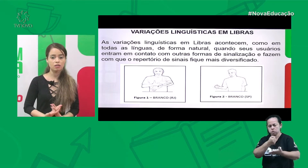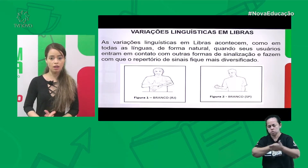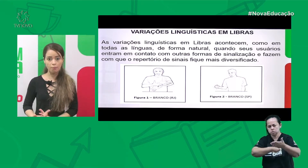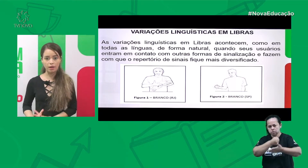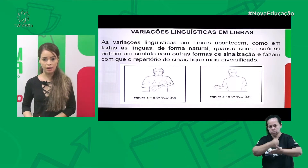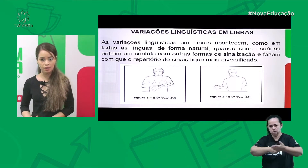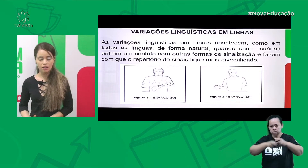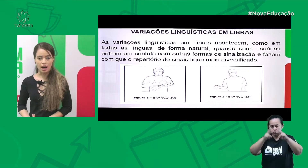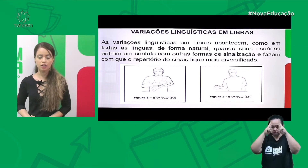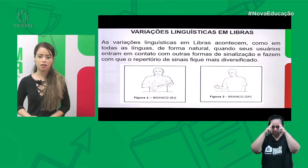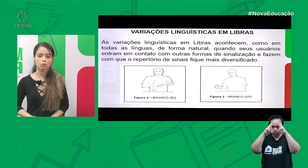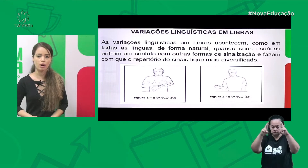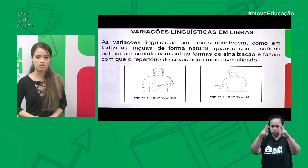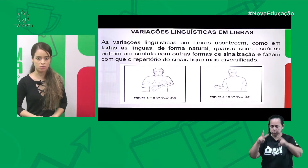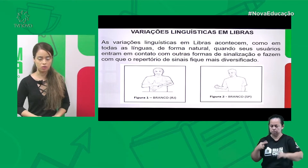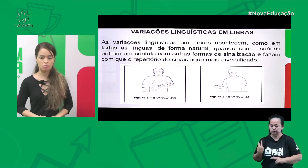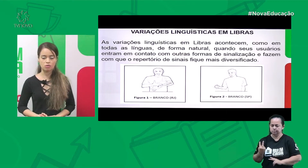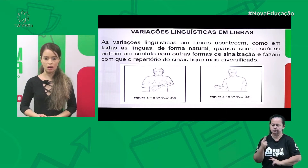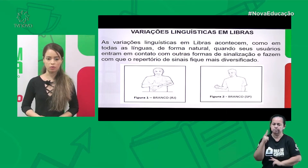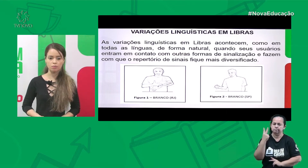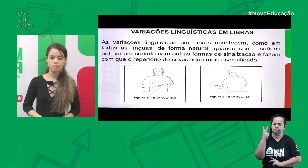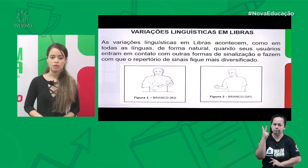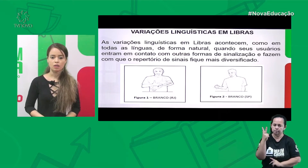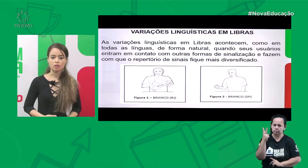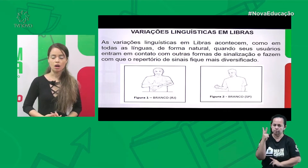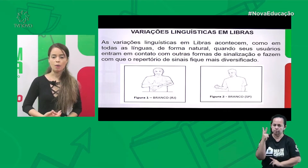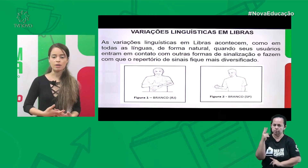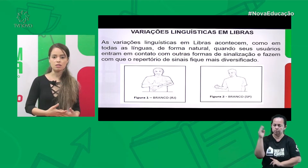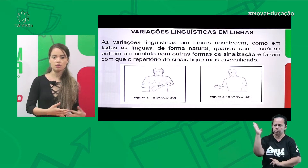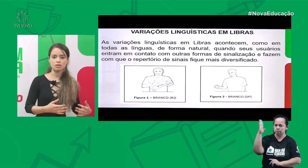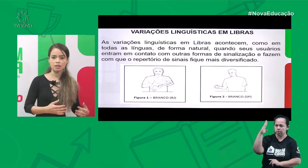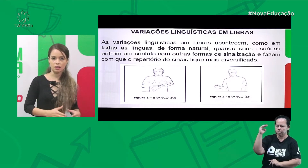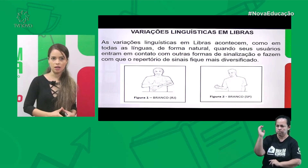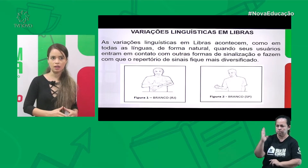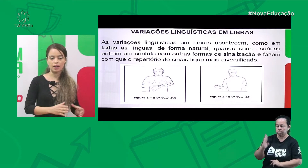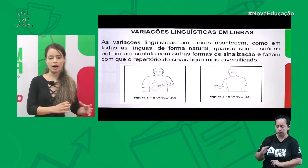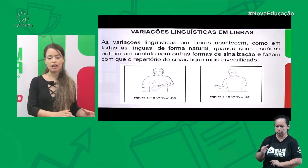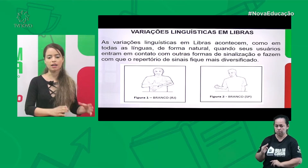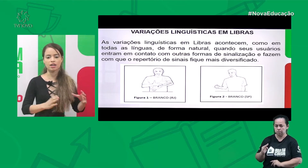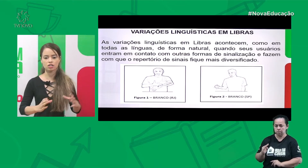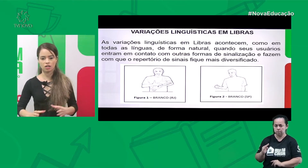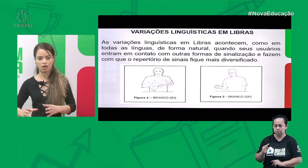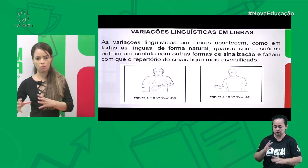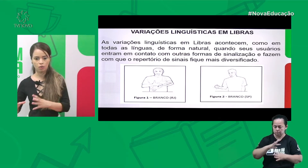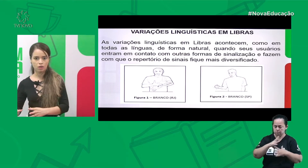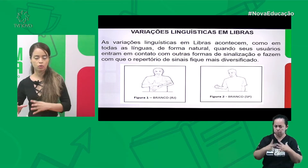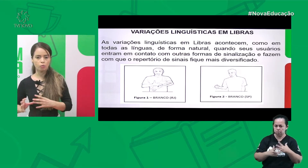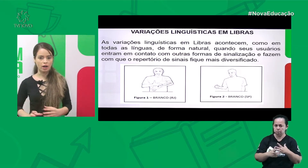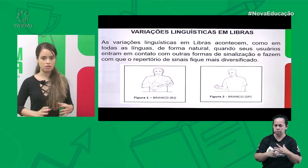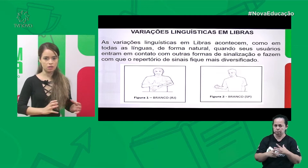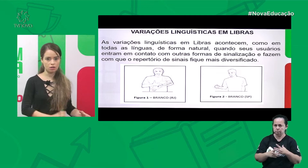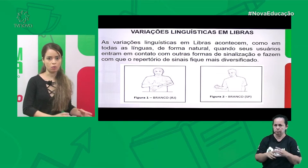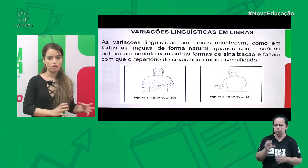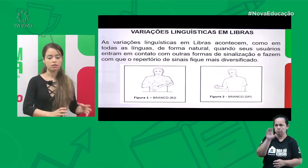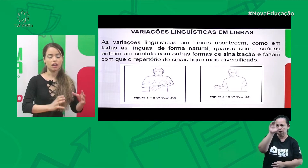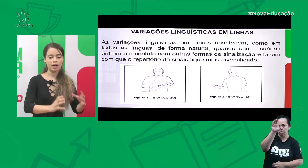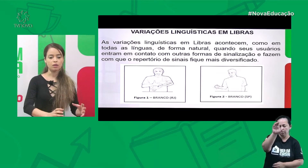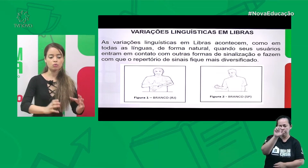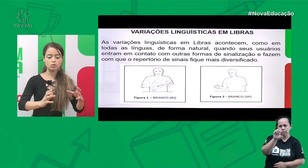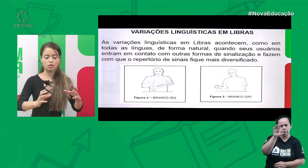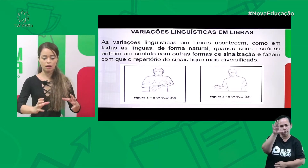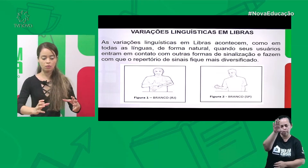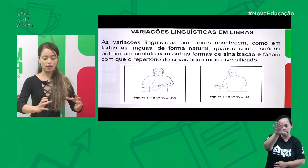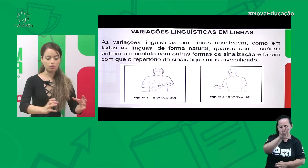Libras também aqui no Brasil, certo? Então é preciso entender que cada região do Brasil